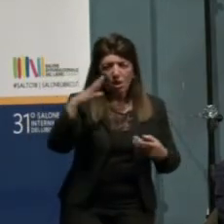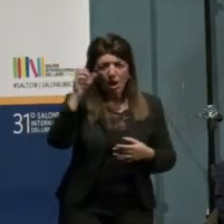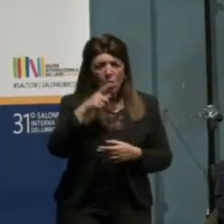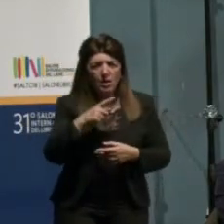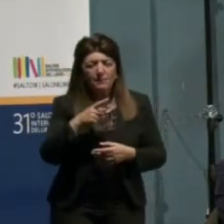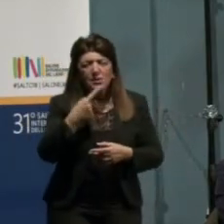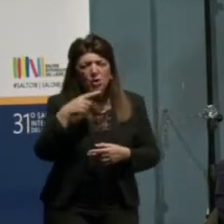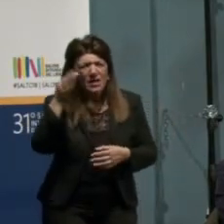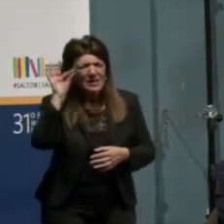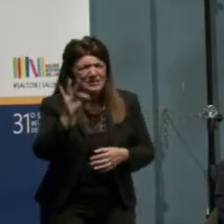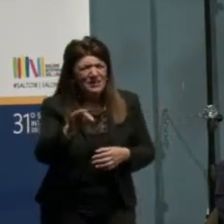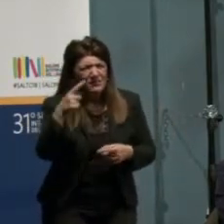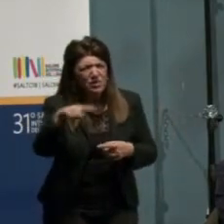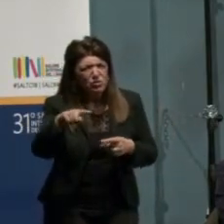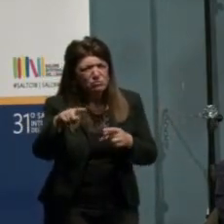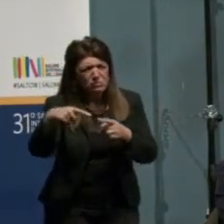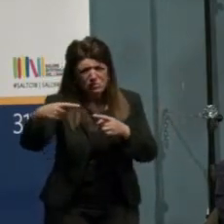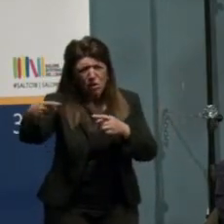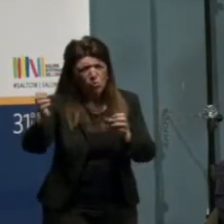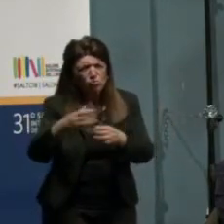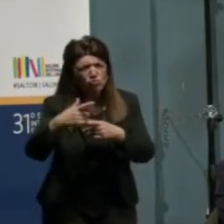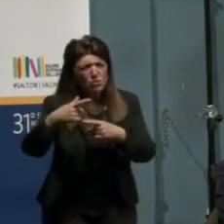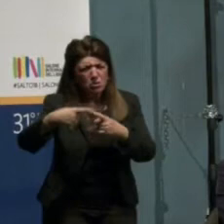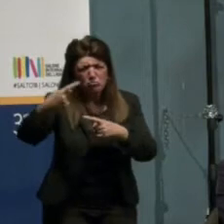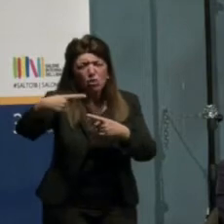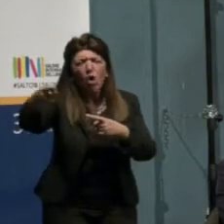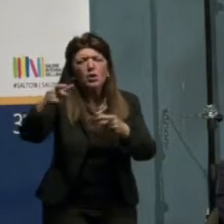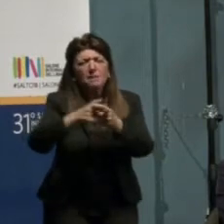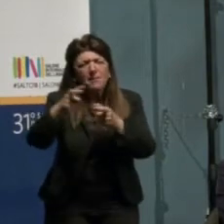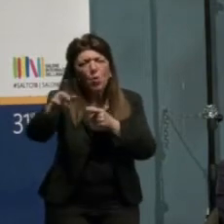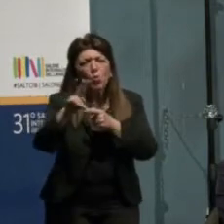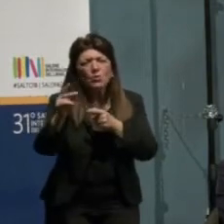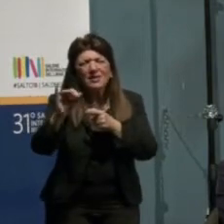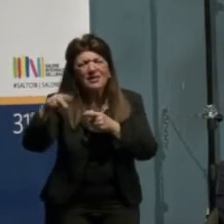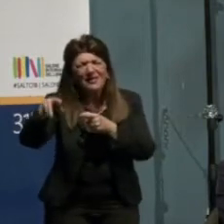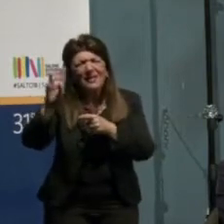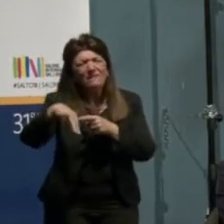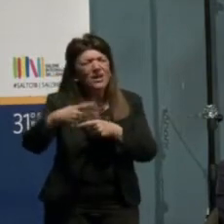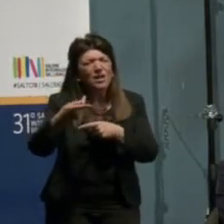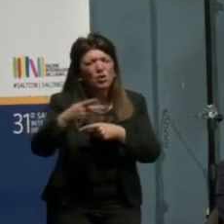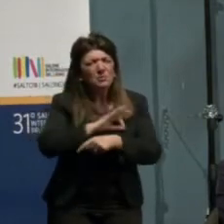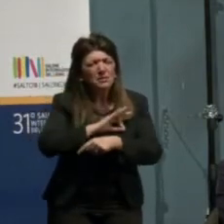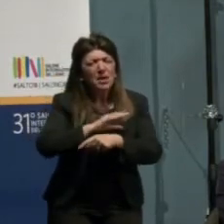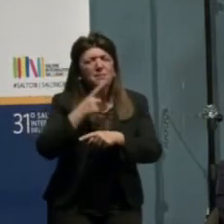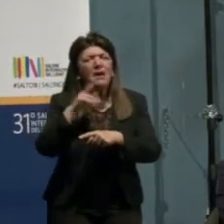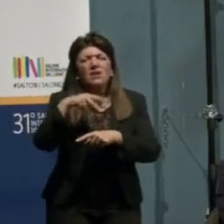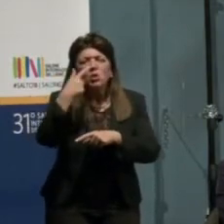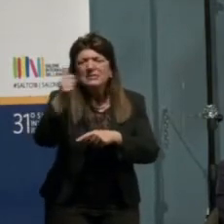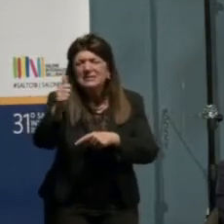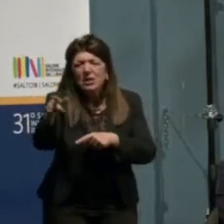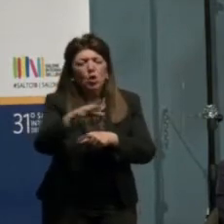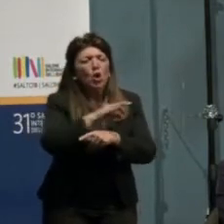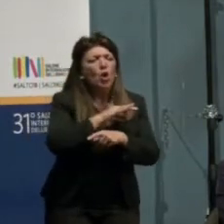che in corso in questi giorni a udine quindi a un giornalista che li viene premiato ma non è il caso di singoli o di